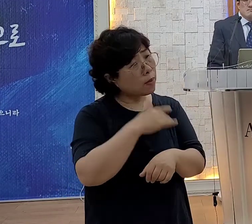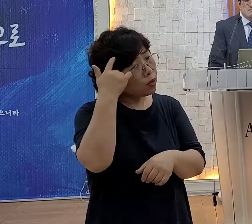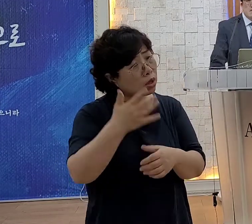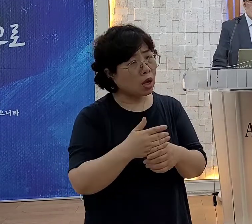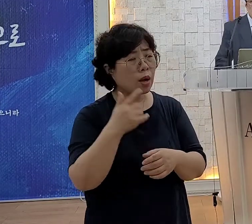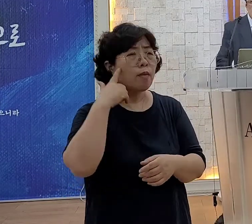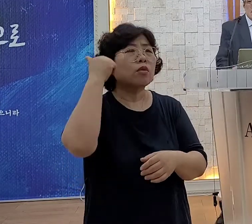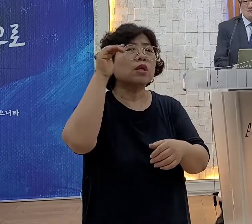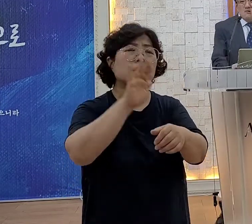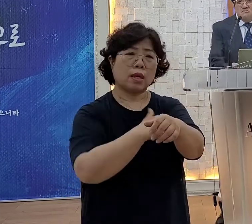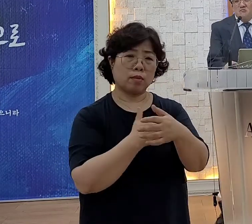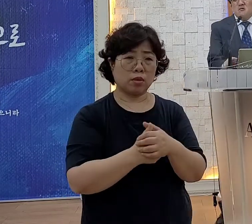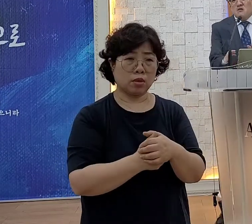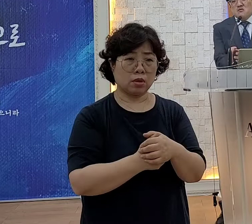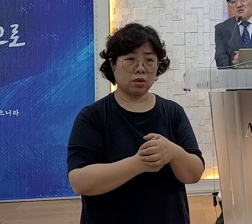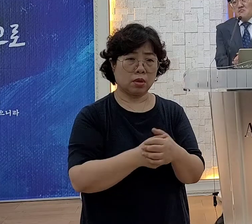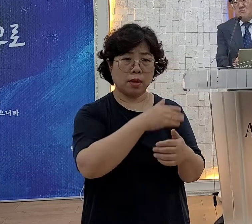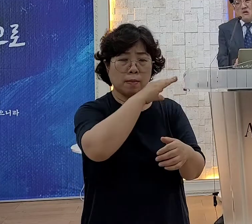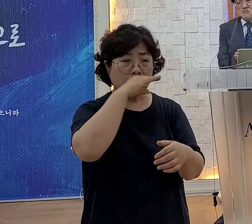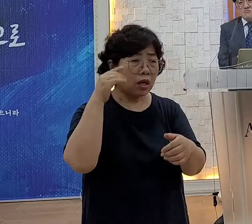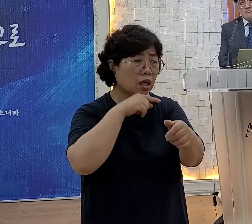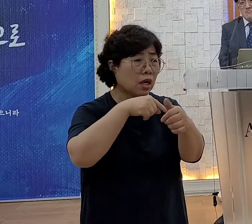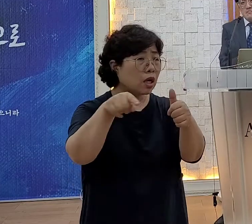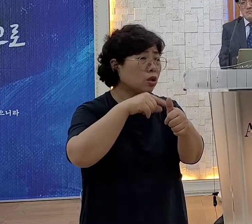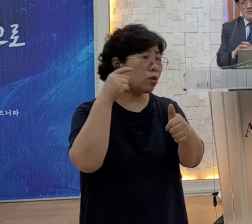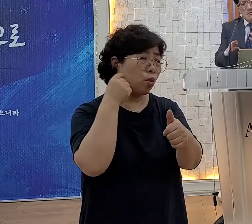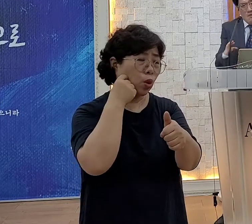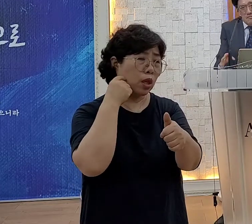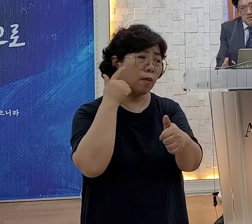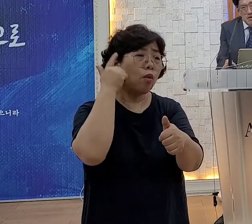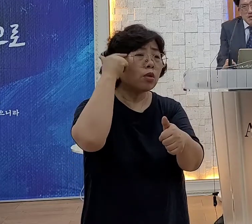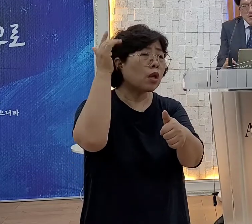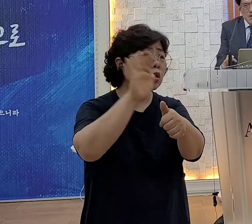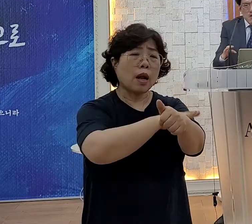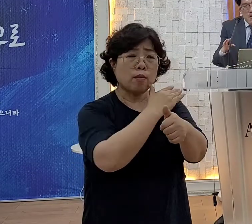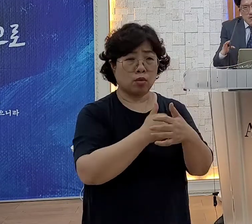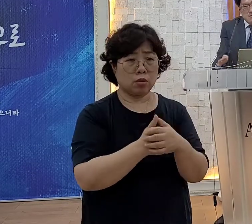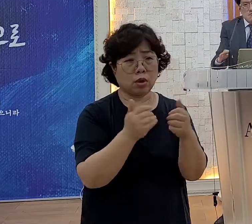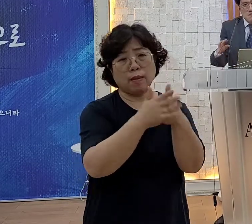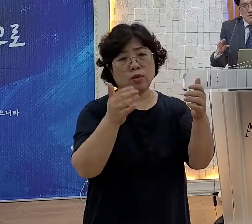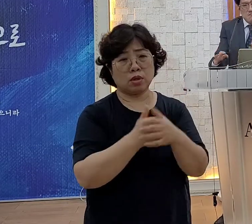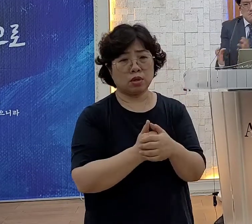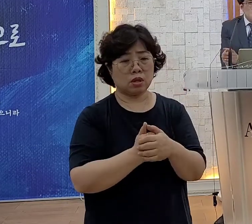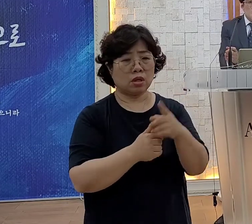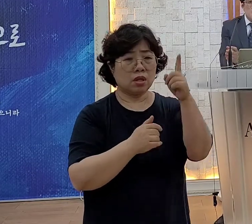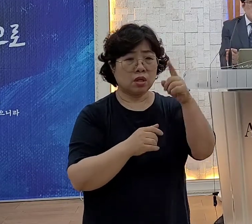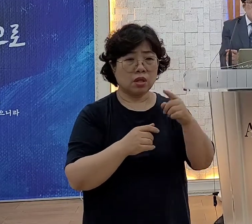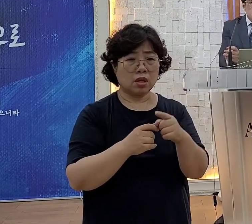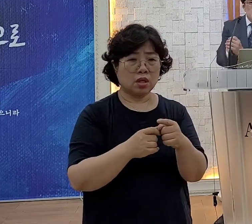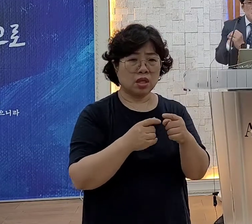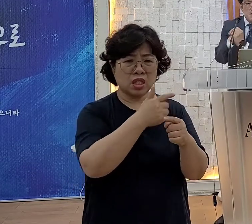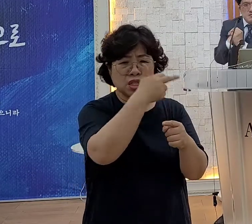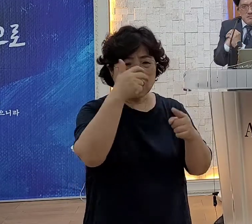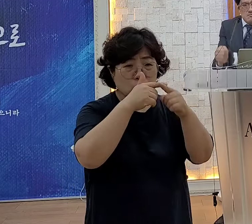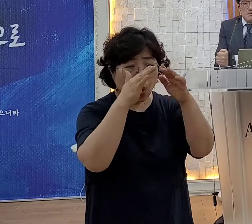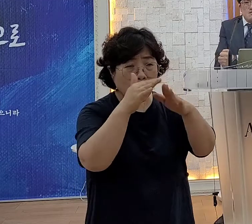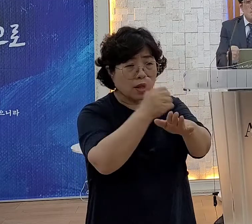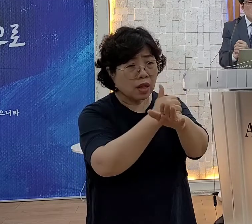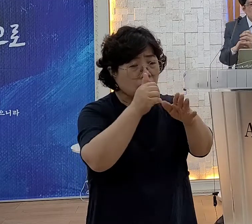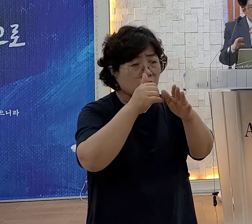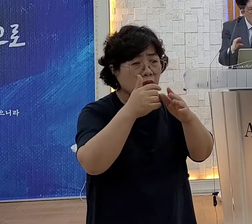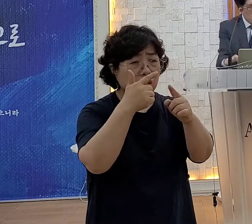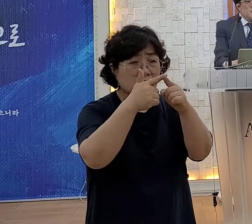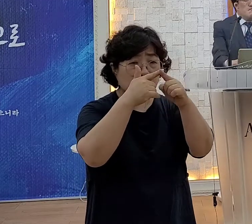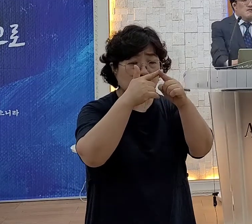제가 여러분 이 큰 교회 부목사에 있을 때는 몰랐어요. 근데 여기 와보니까 한 영혼을 생각해 보면서 이분이 어떤 문제가